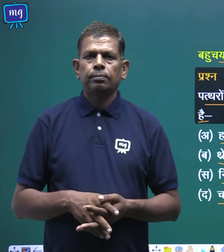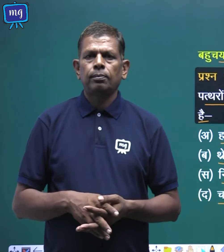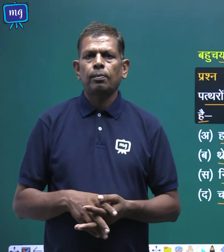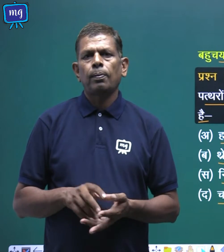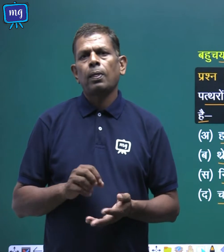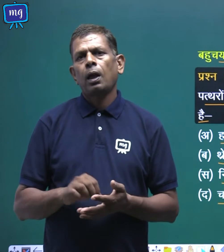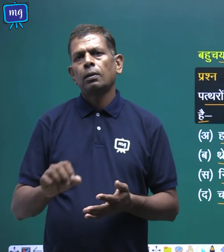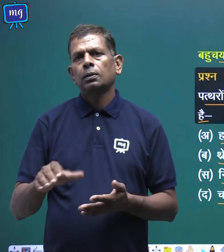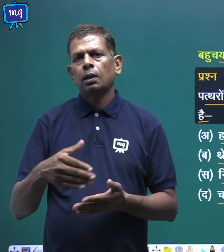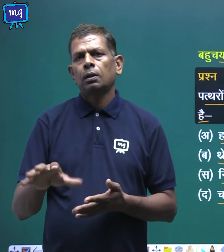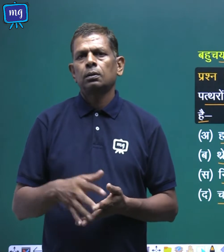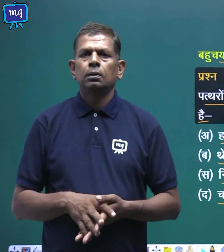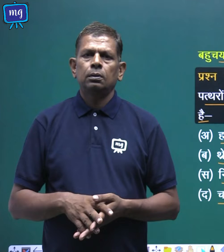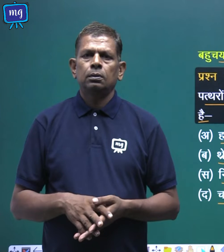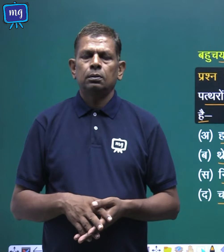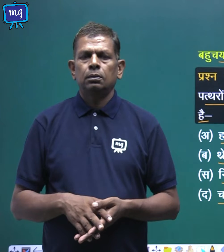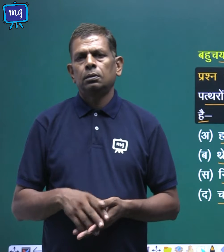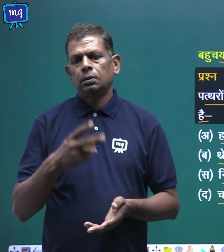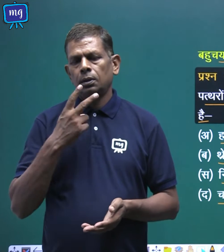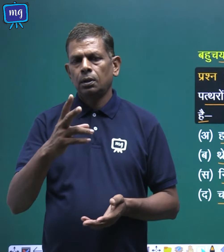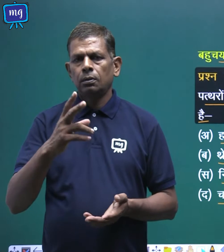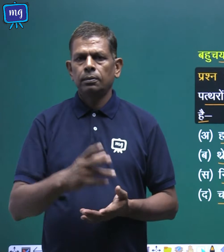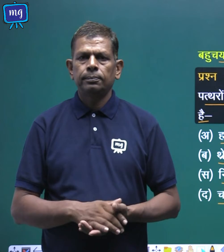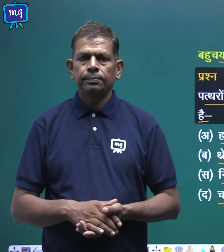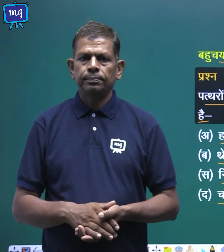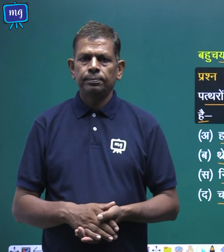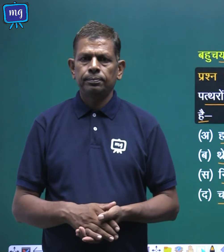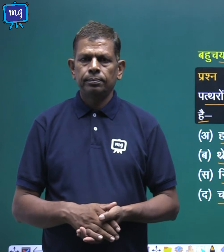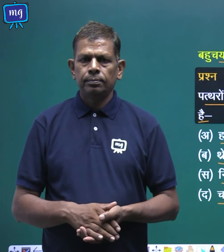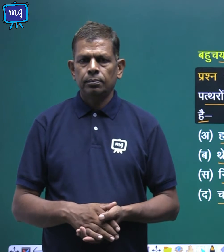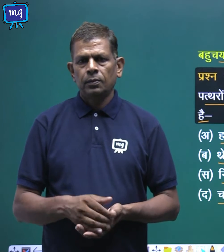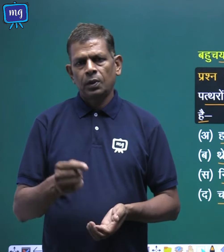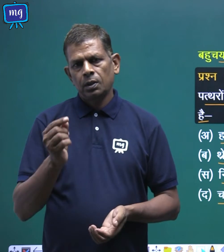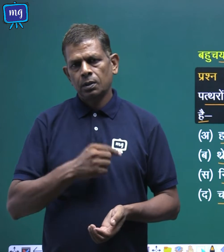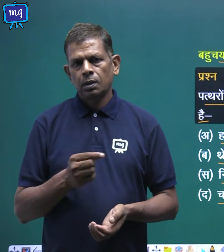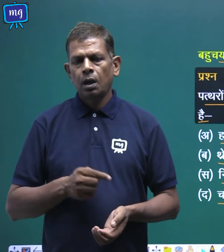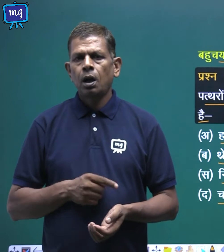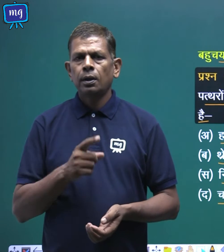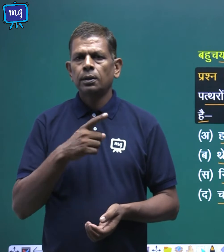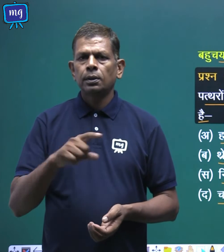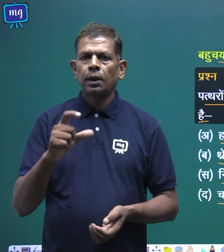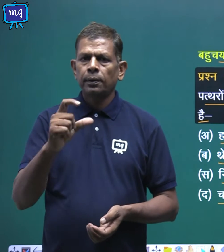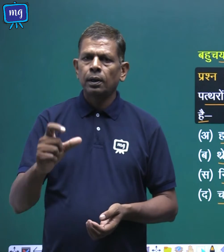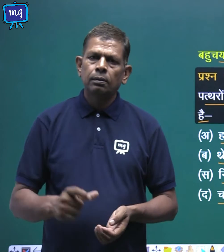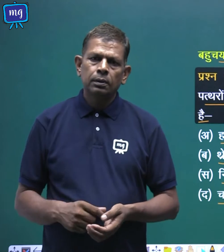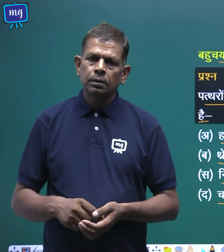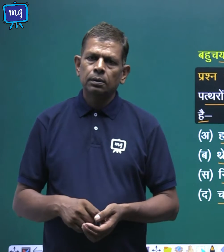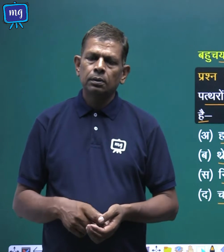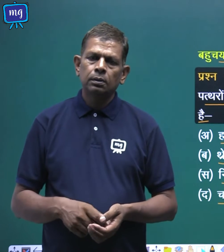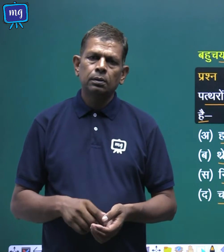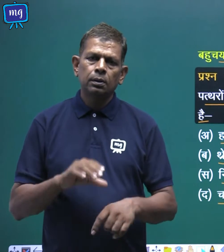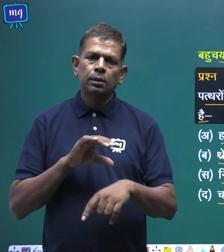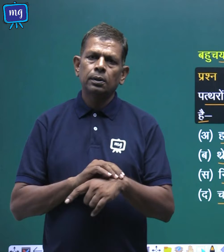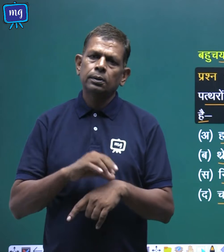कंकर पत्थर अलग करते हुए आपने देखा होगा। तो इसका सही विकल्प है